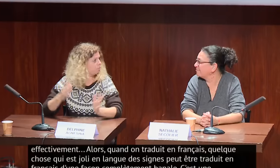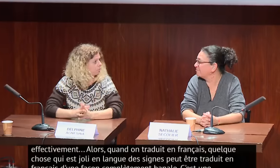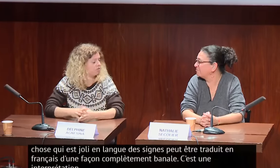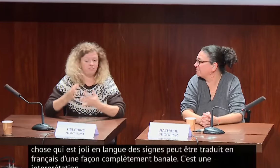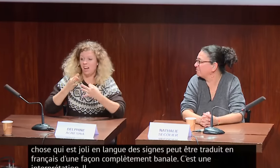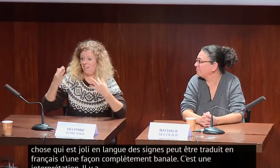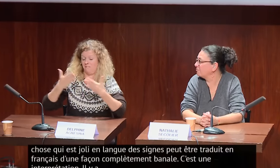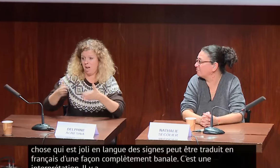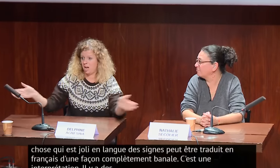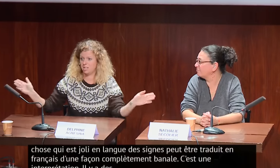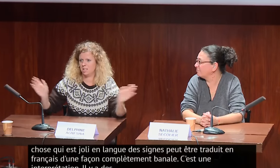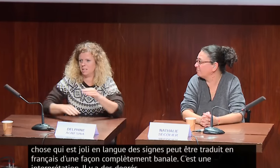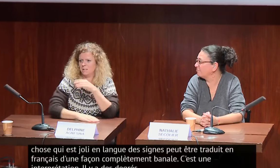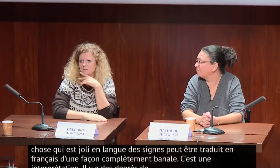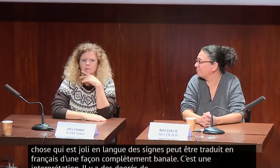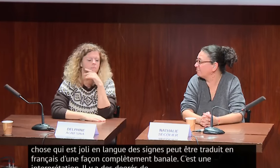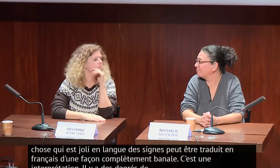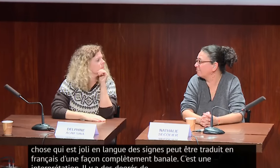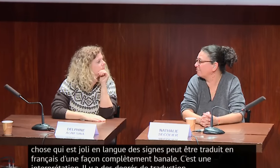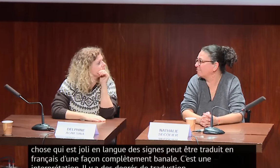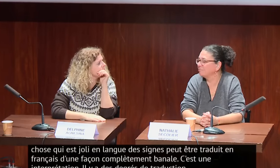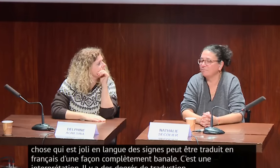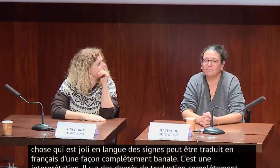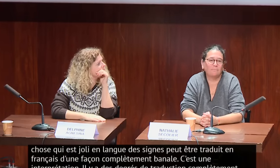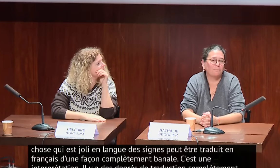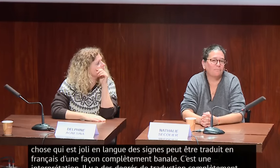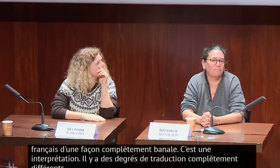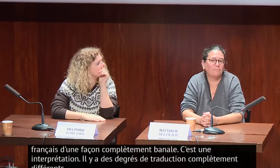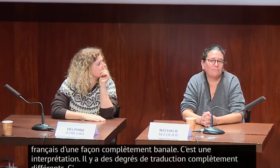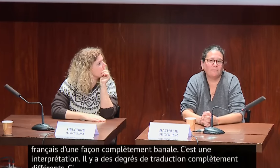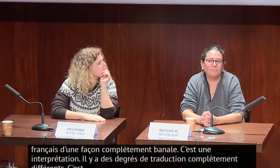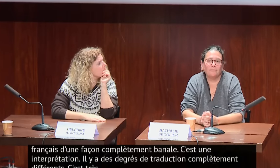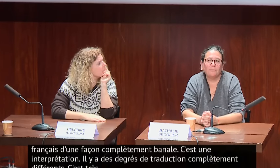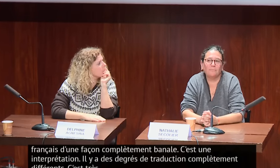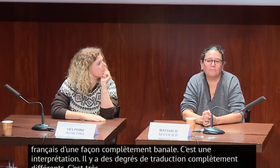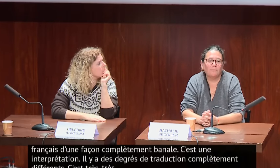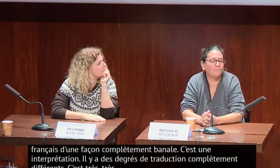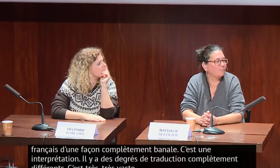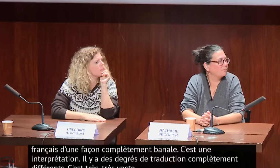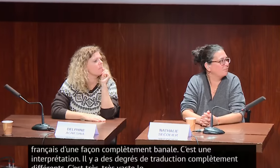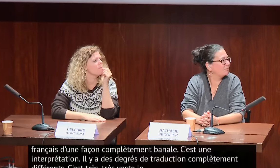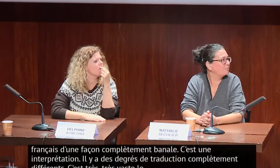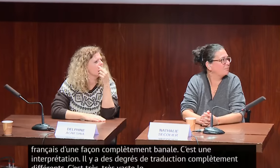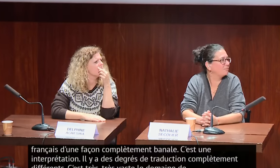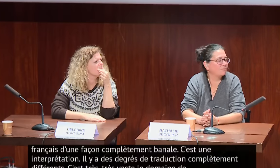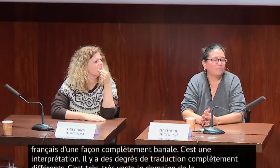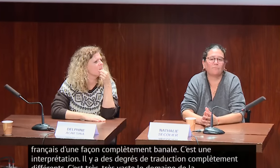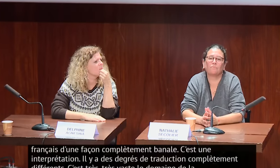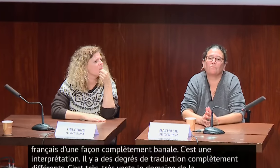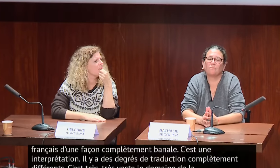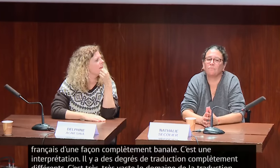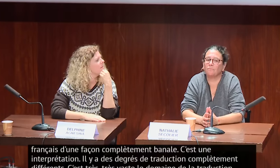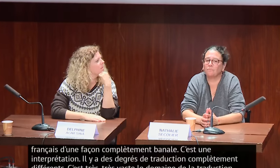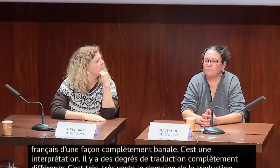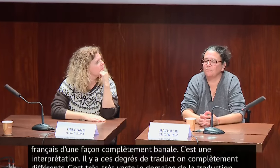traduction complètement, complètement différents. C'est très, très vaste, hein, le domaine de la traduction.